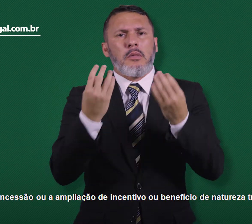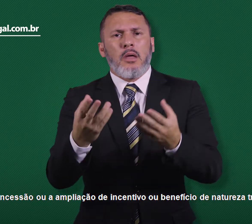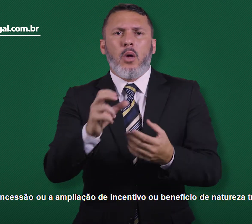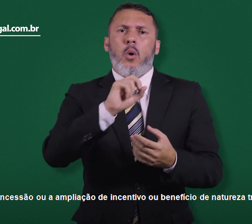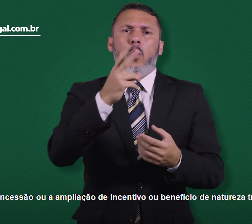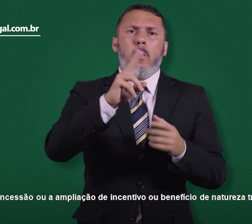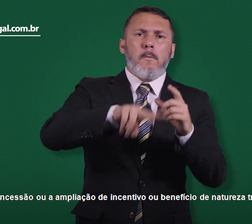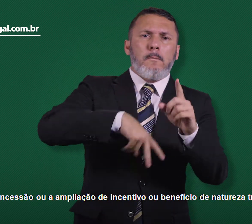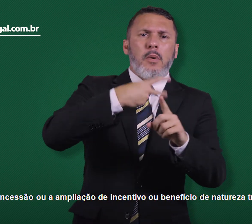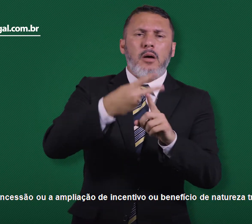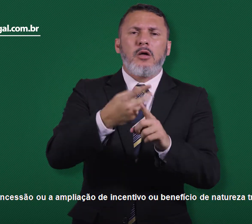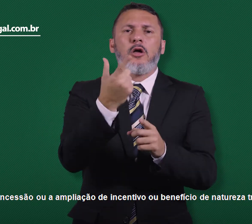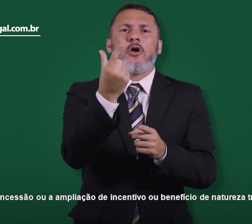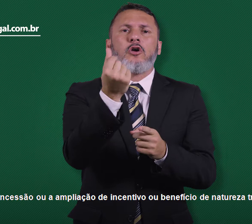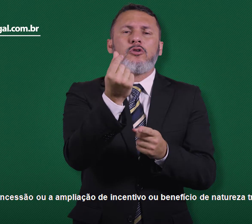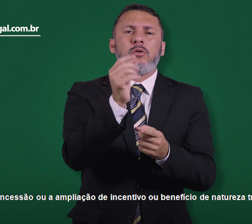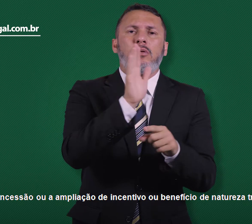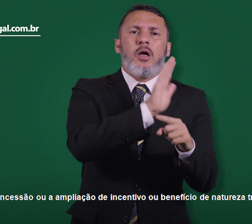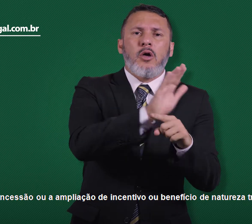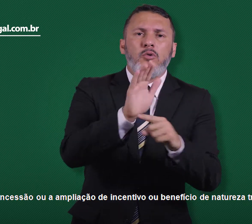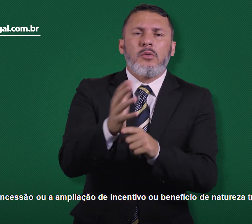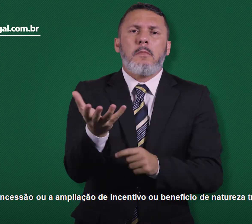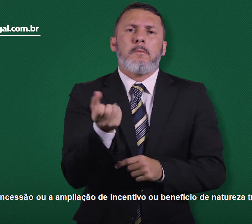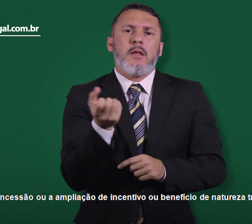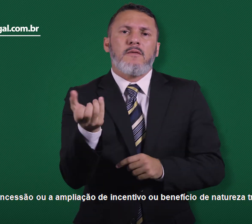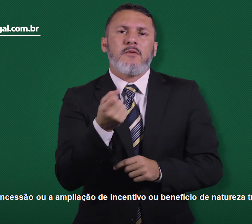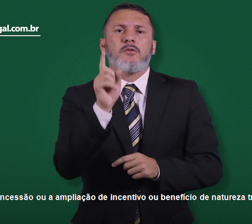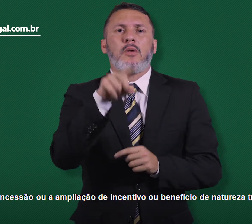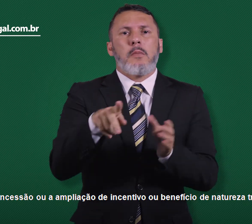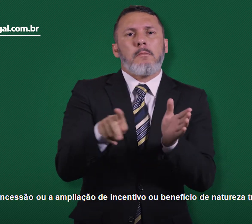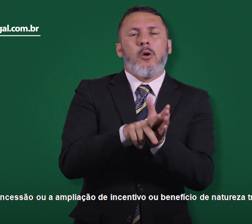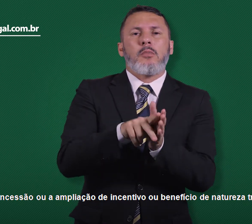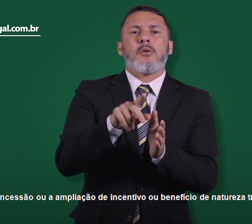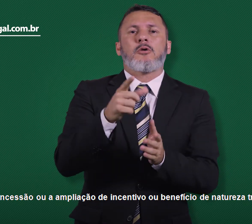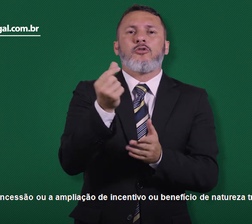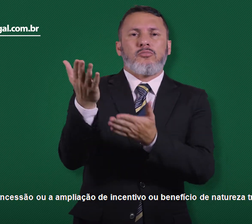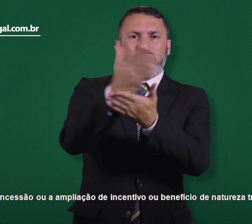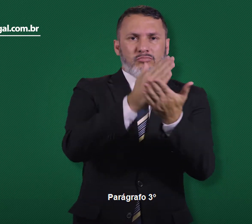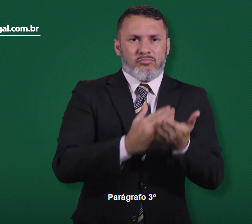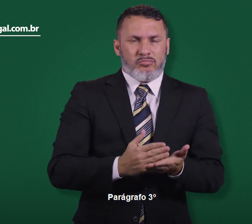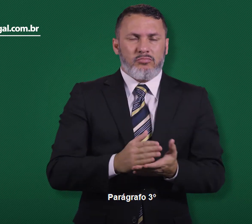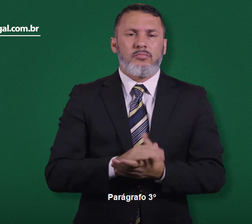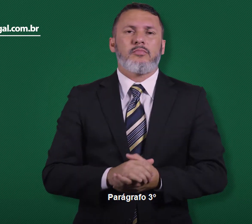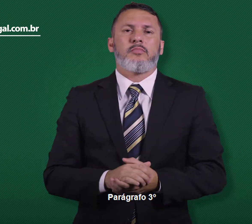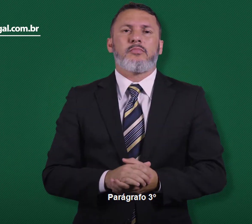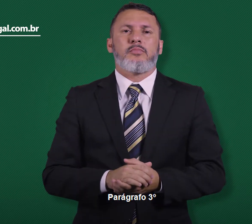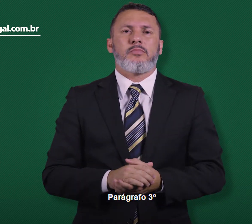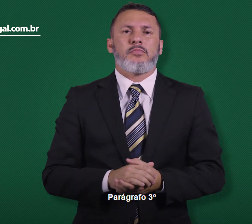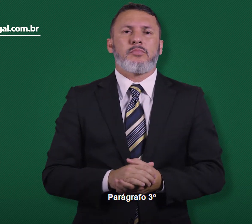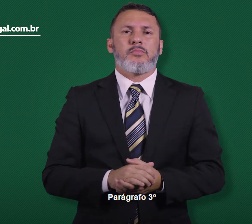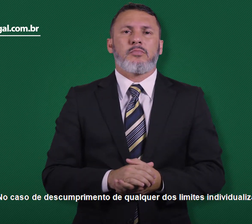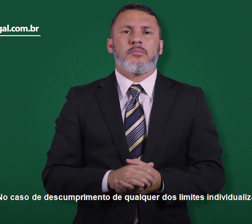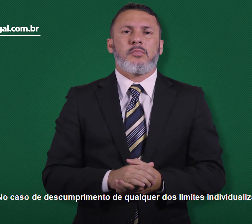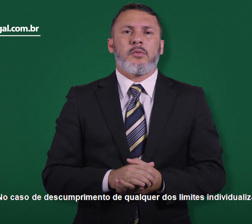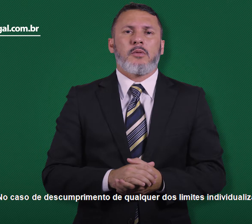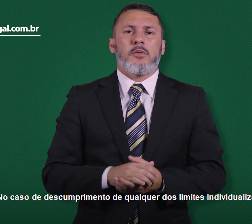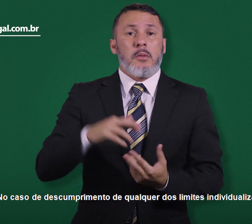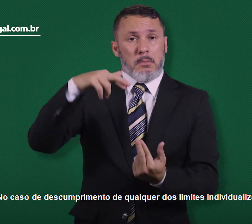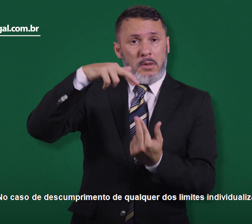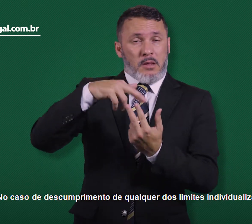a ampliação de incentivo ou benefício de natureza tributária. Parágrafo 3º. No caso de